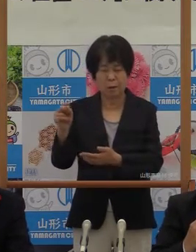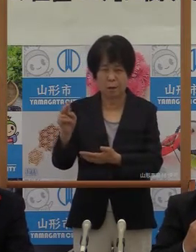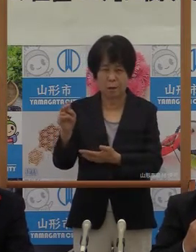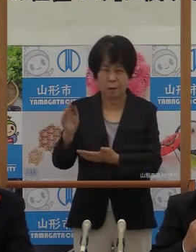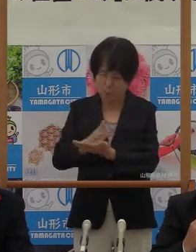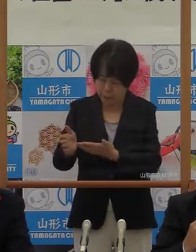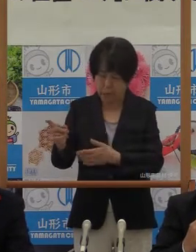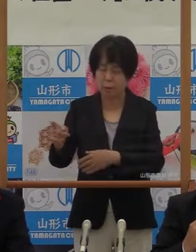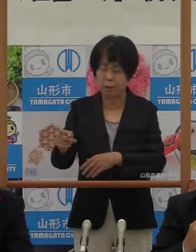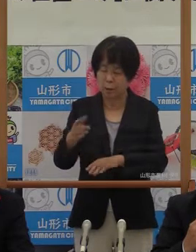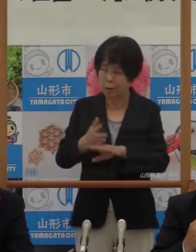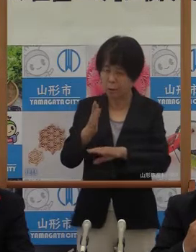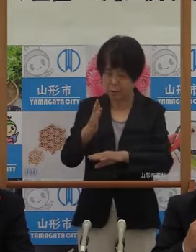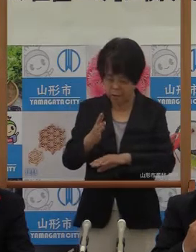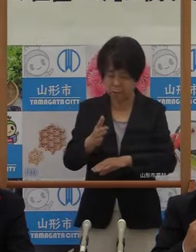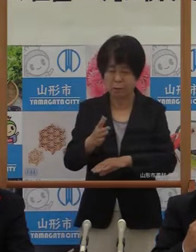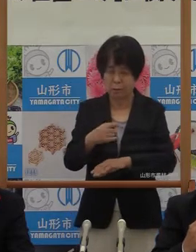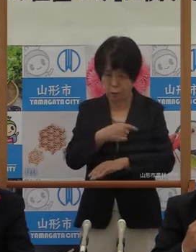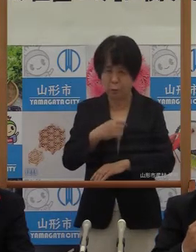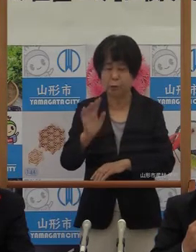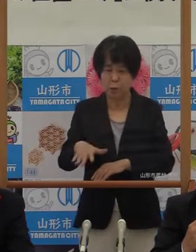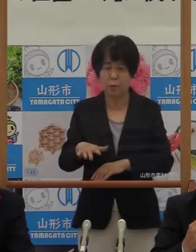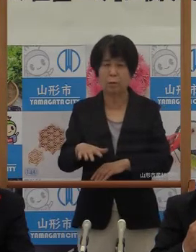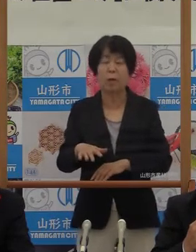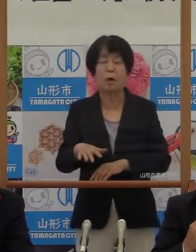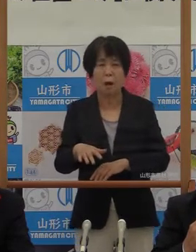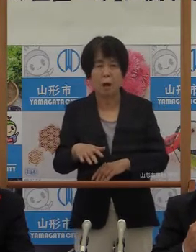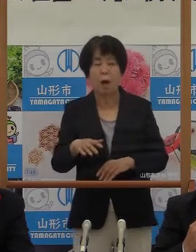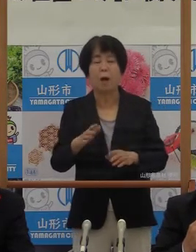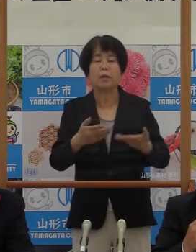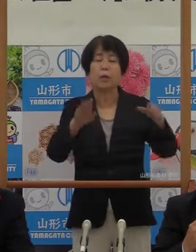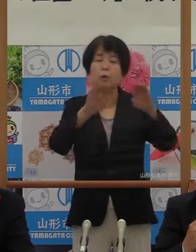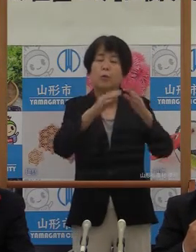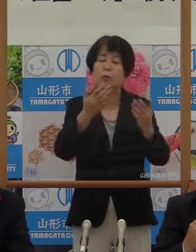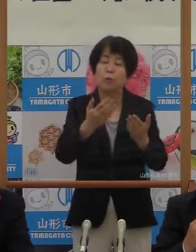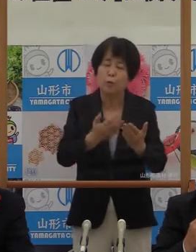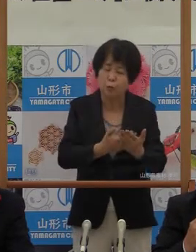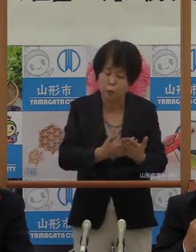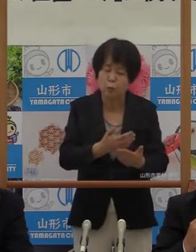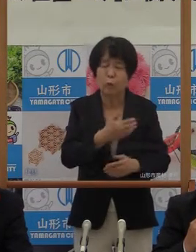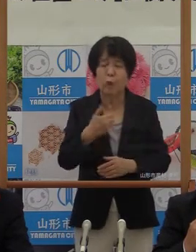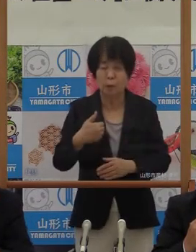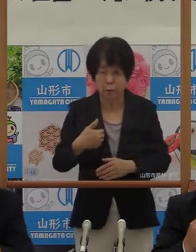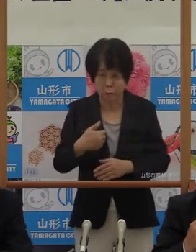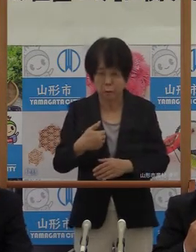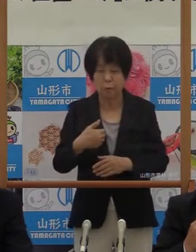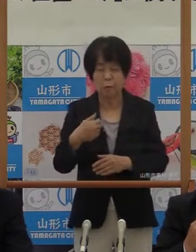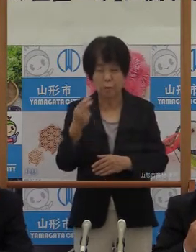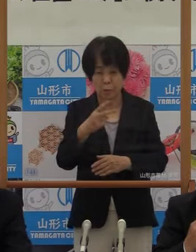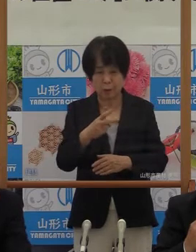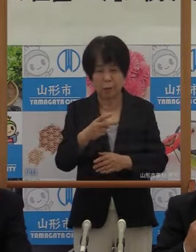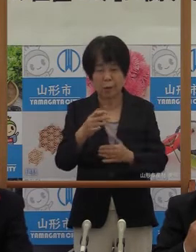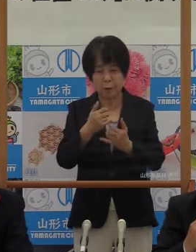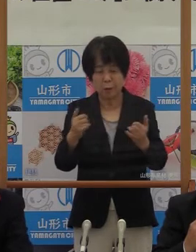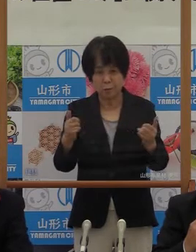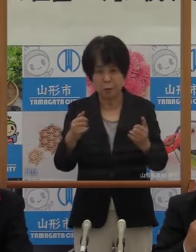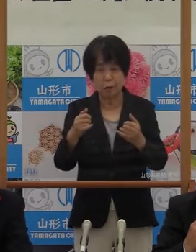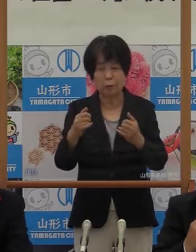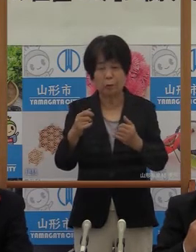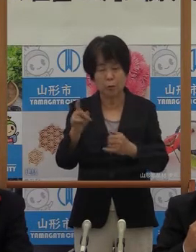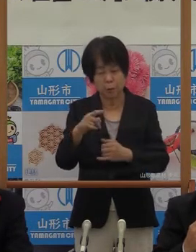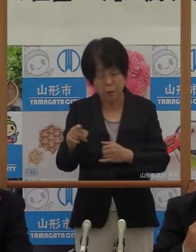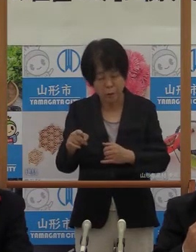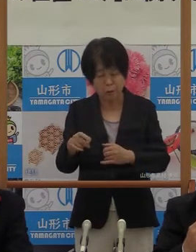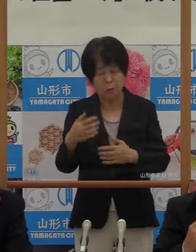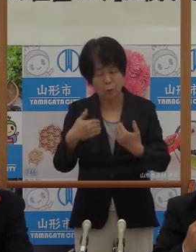かげさまで建物も残せそうですし、そして多くの方にさらに喜んでいただけるような、そういった利活用を模